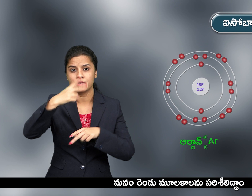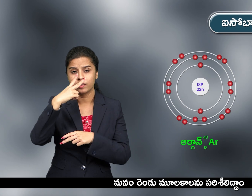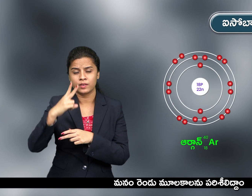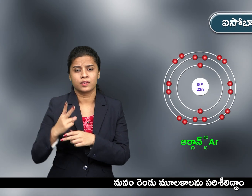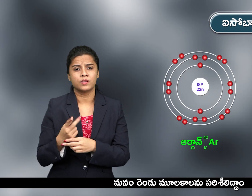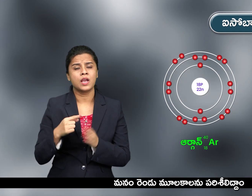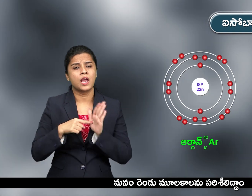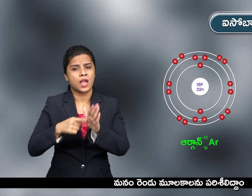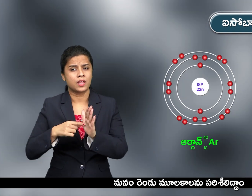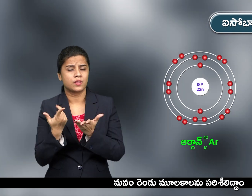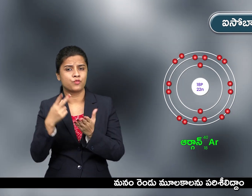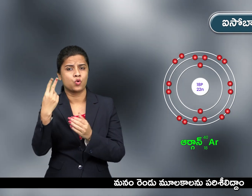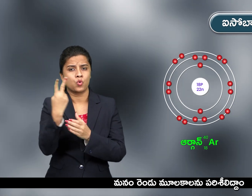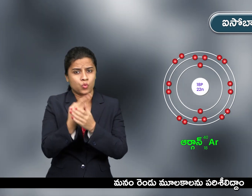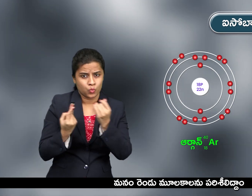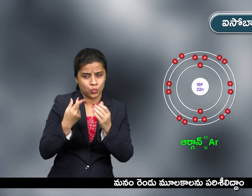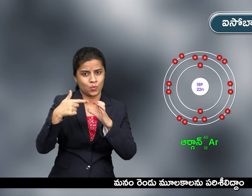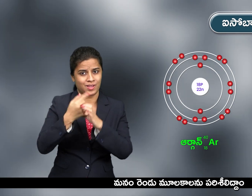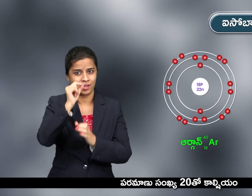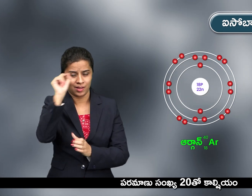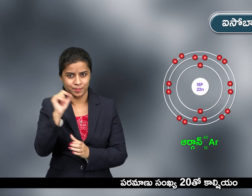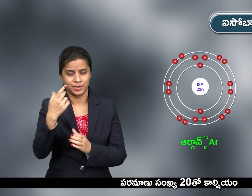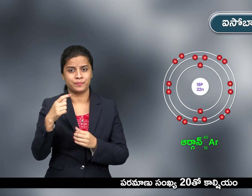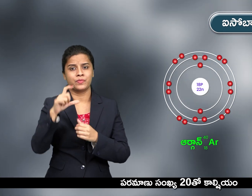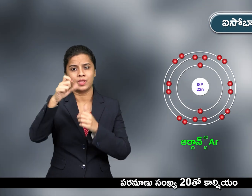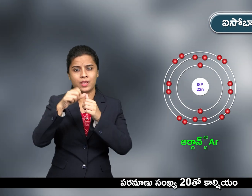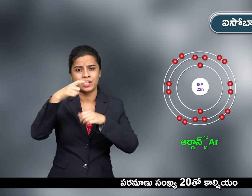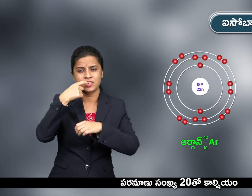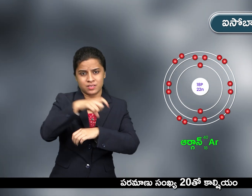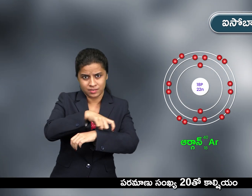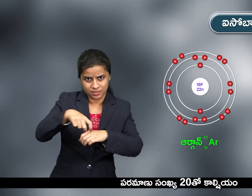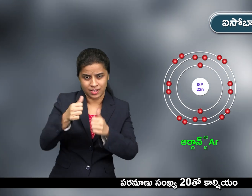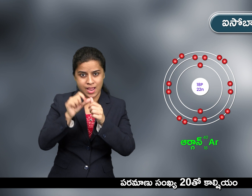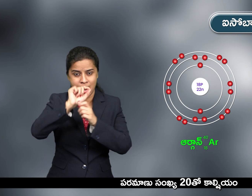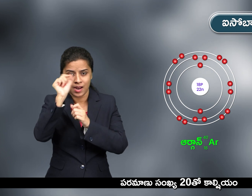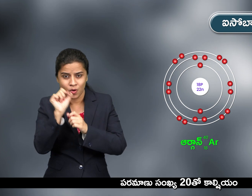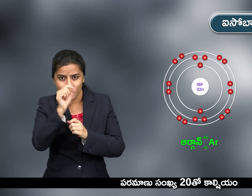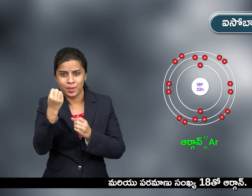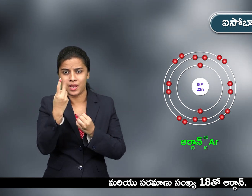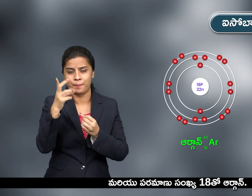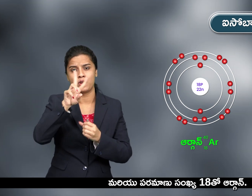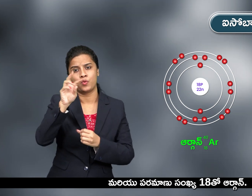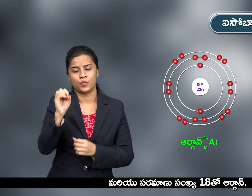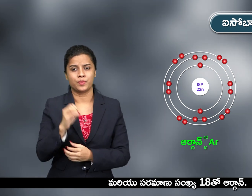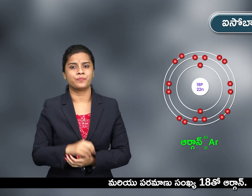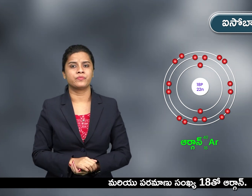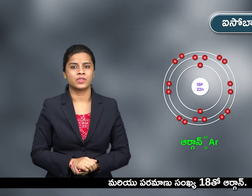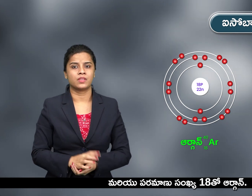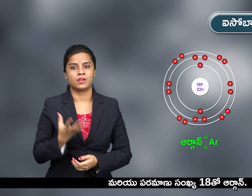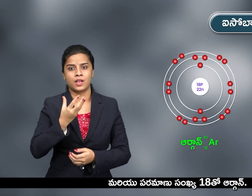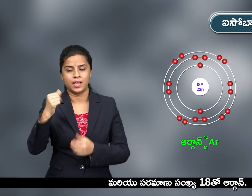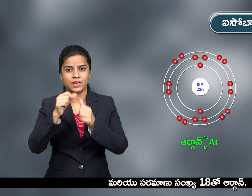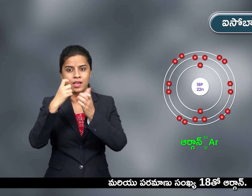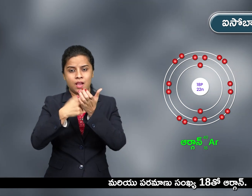మనం 2 మూలకాలను పరిశీలిద్దాం. పరమాణు సంఖ్య 20తో కాల్షియం మరియు పరమాణు